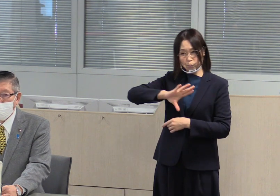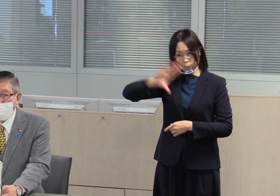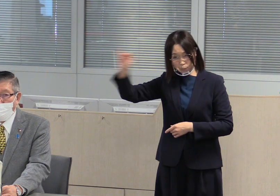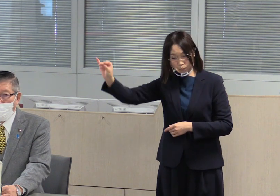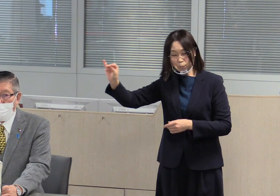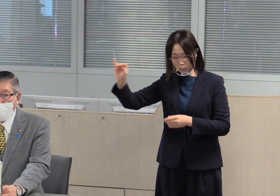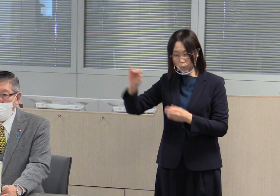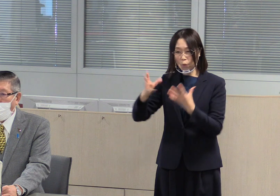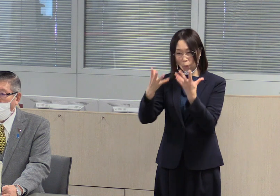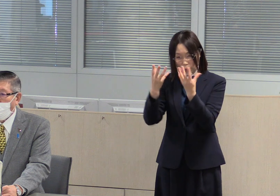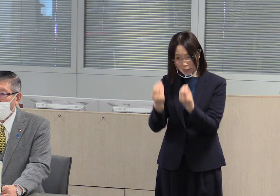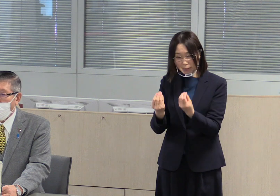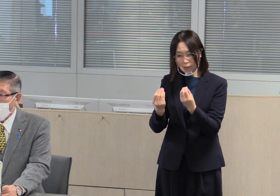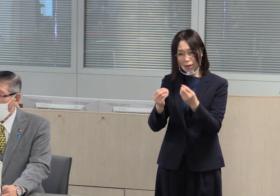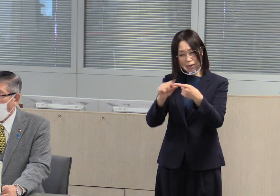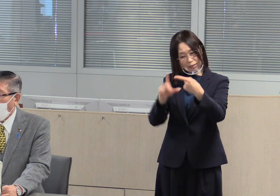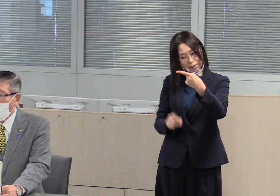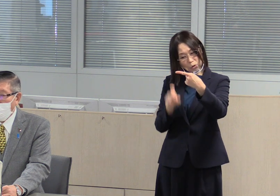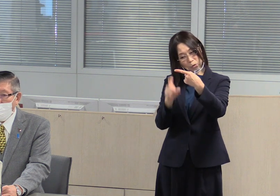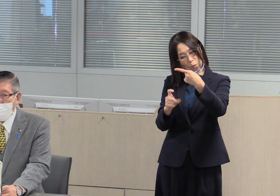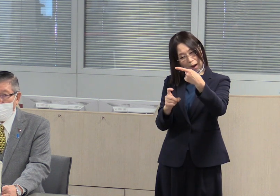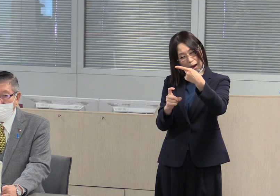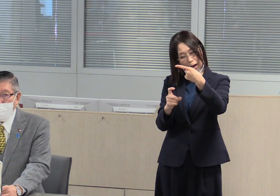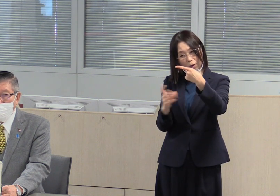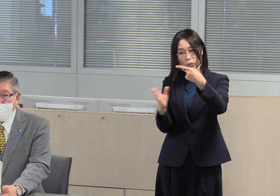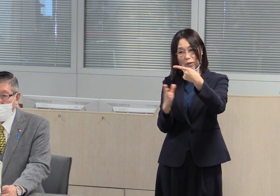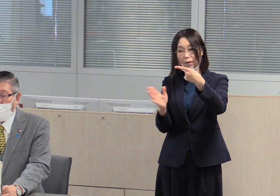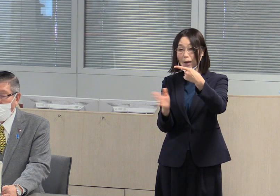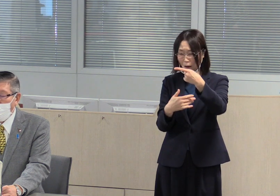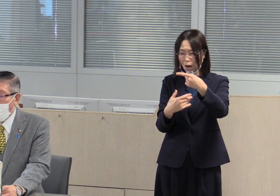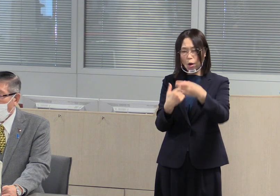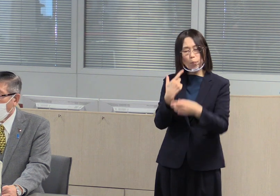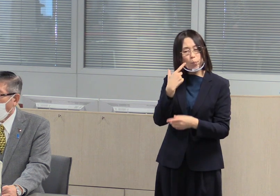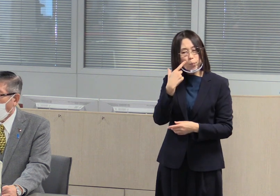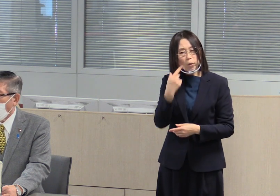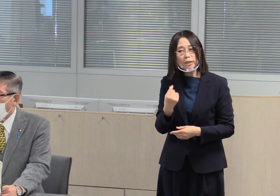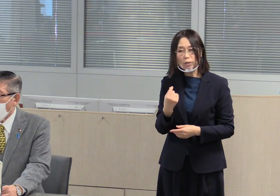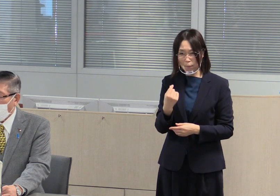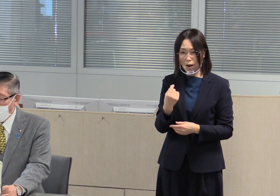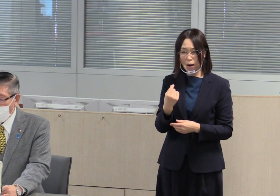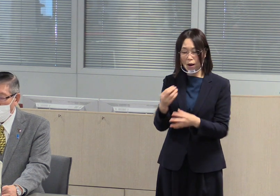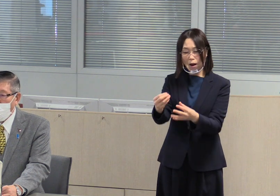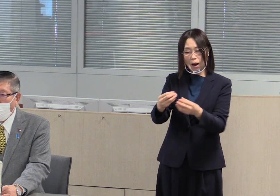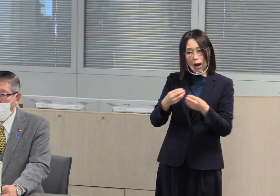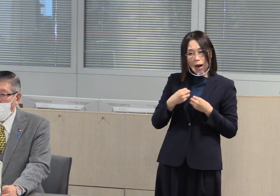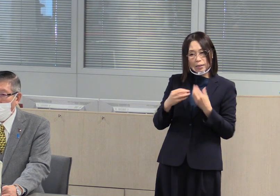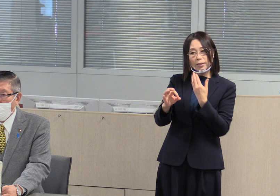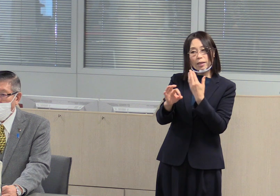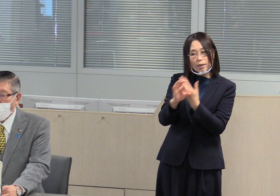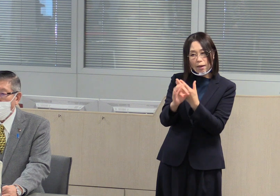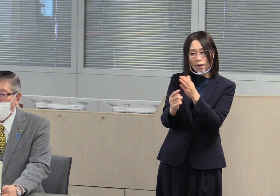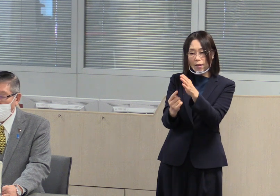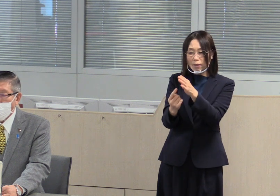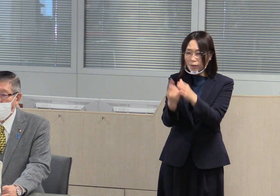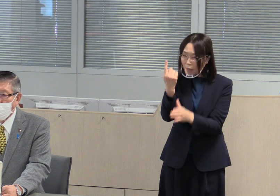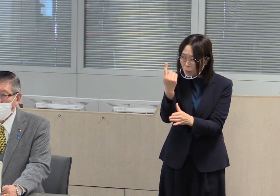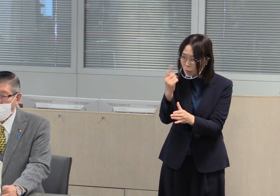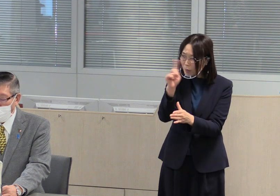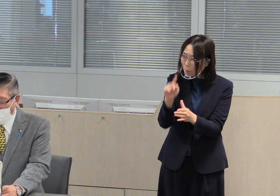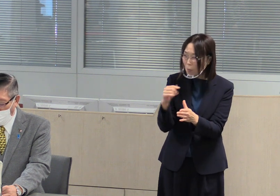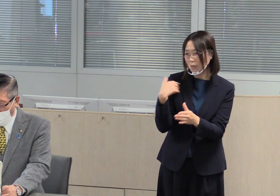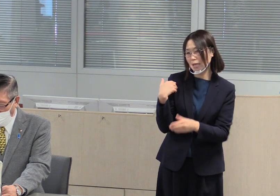後から、場合によっては、感染事例が、出る可能性が、想定され